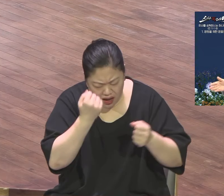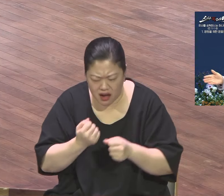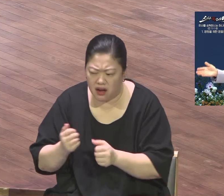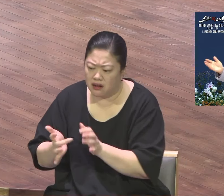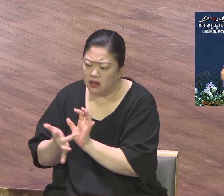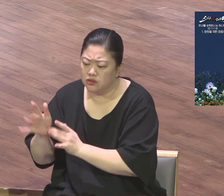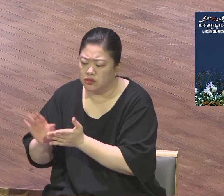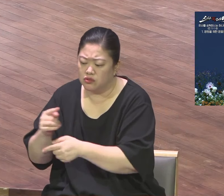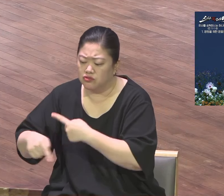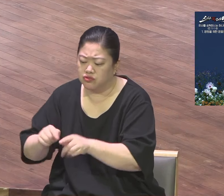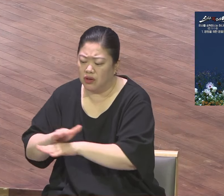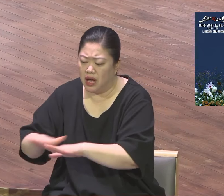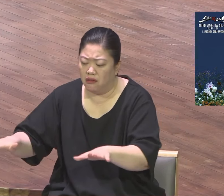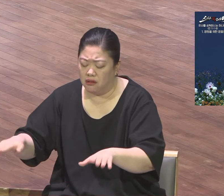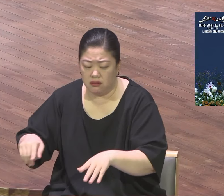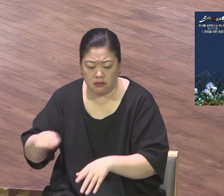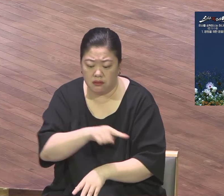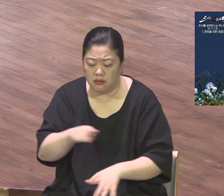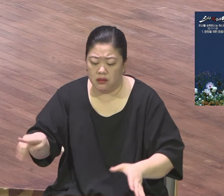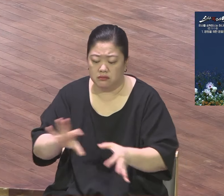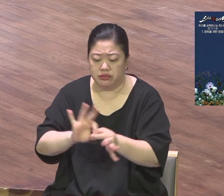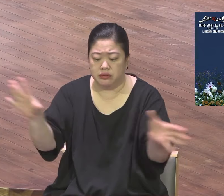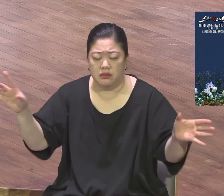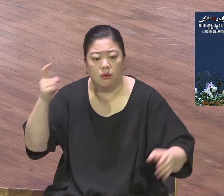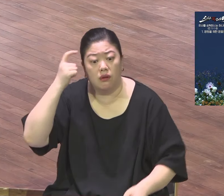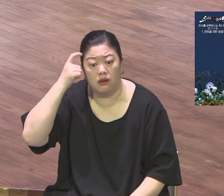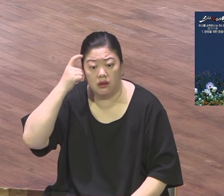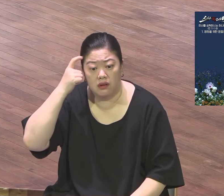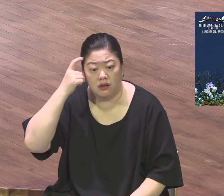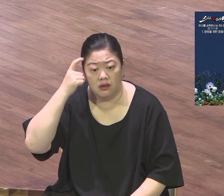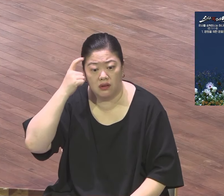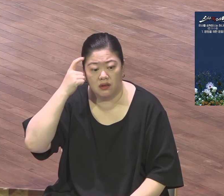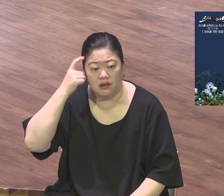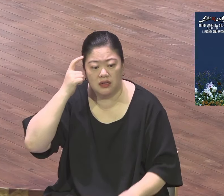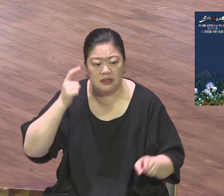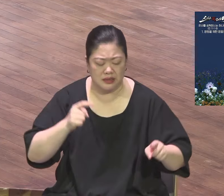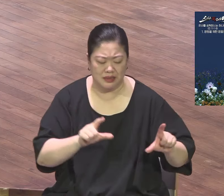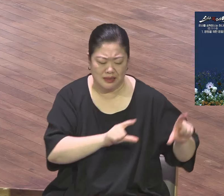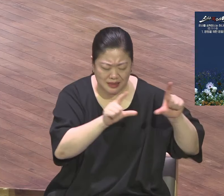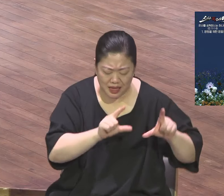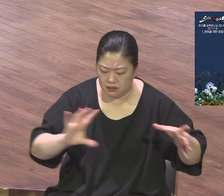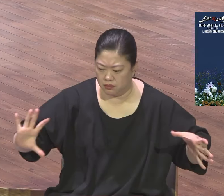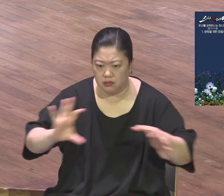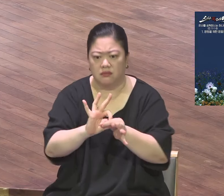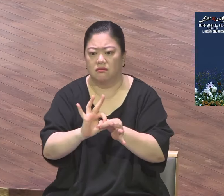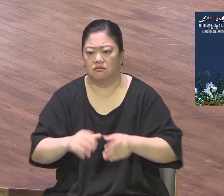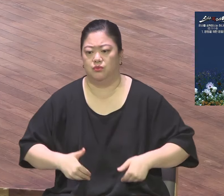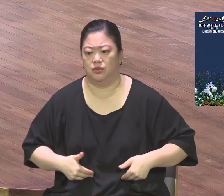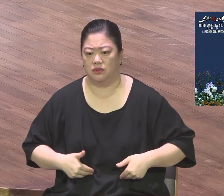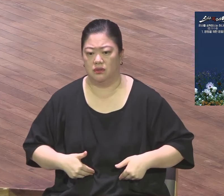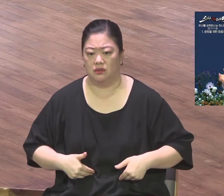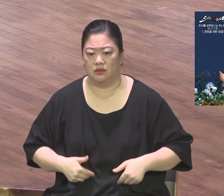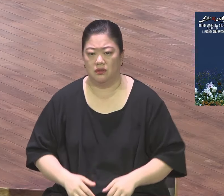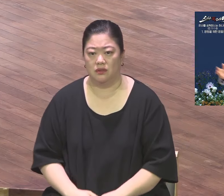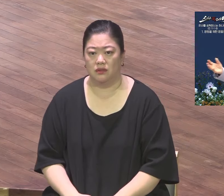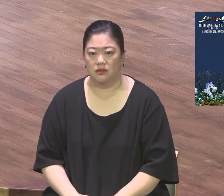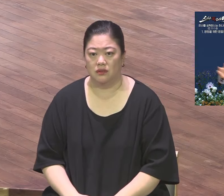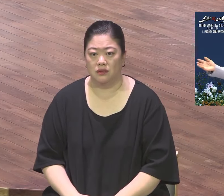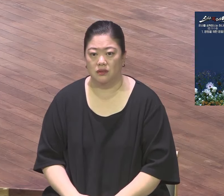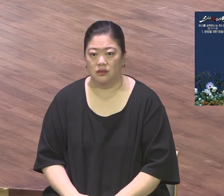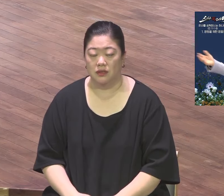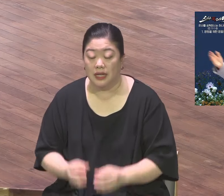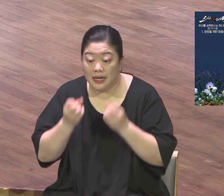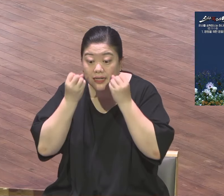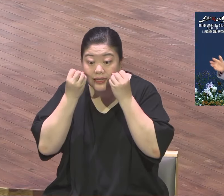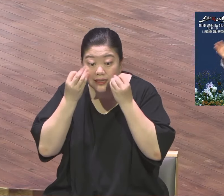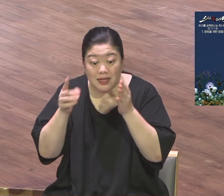수 없는 남편이 돌아온단 말이에요. 놀래야 부인이 어 진짜 오나 어 첫째 뭐 12주 교육받는 훈련 다 받다고